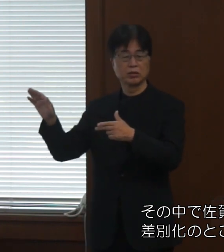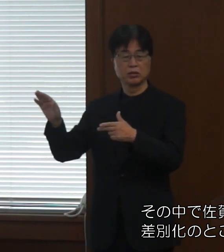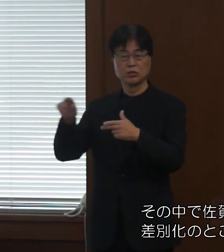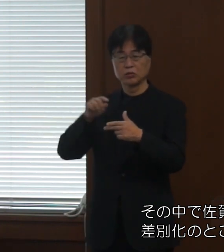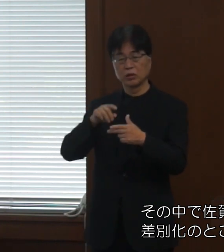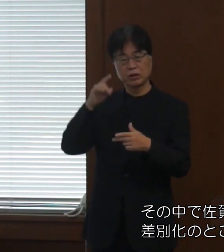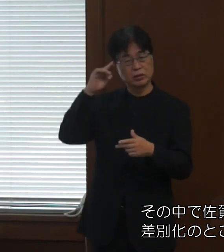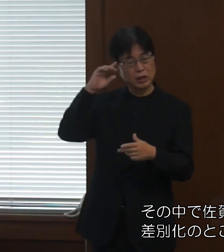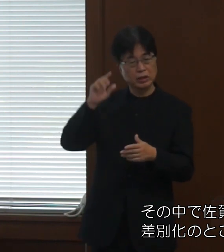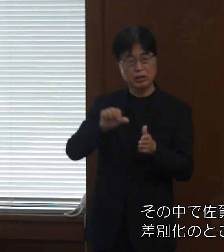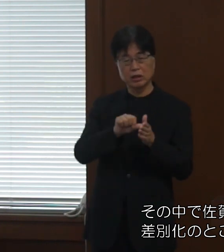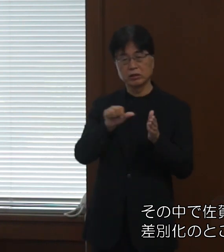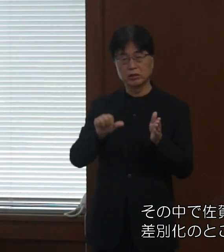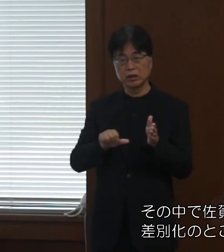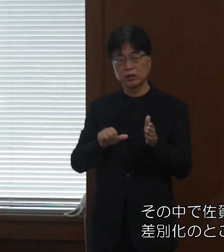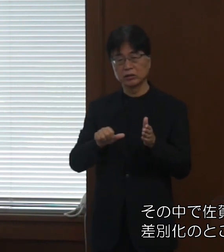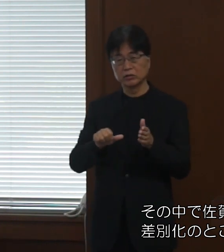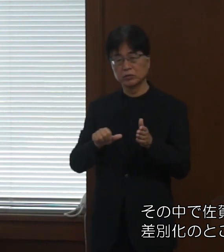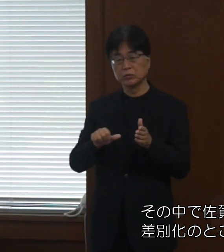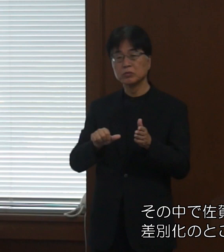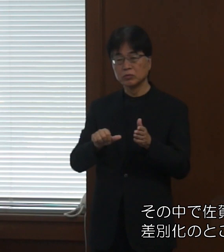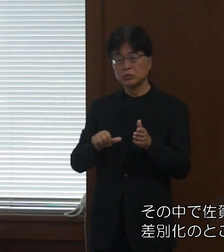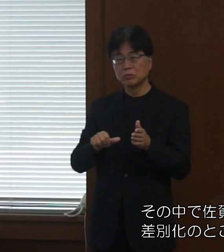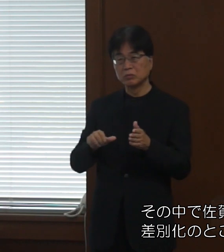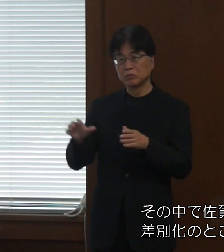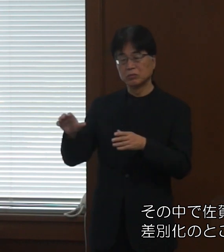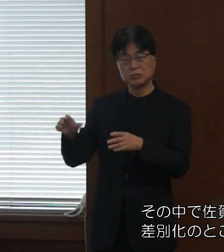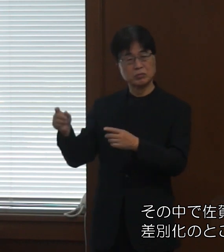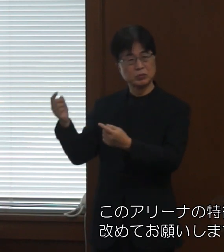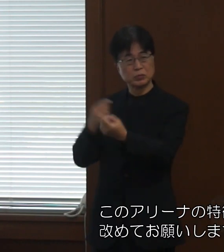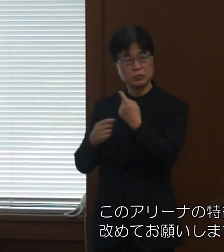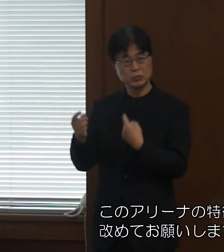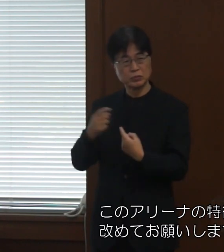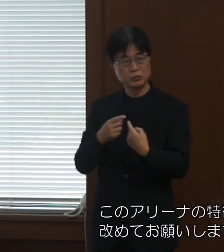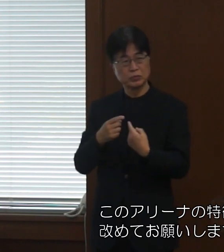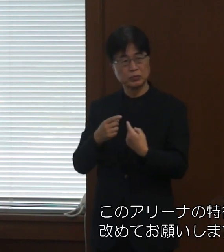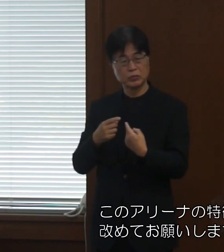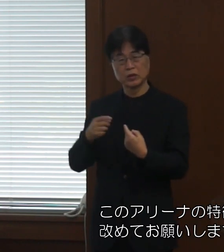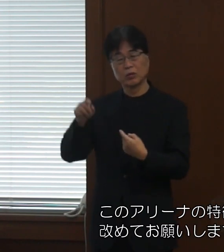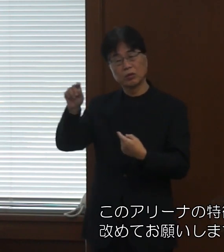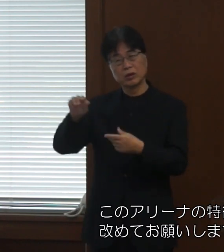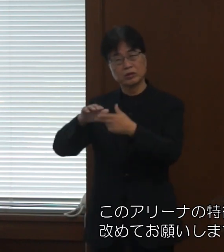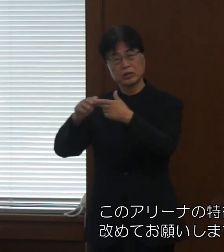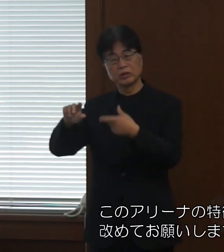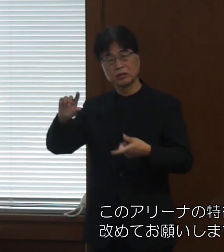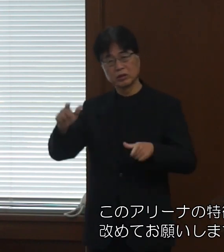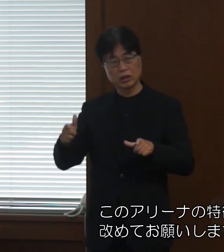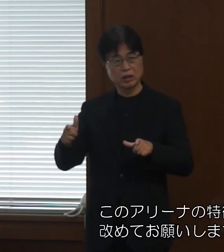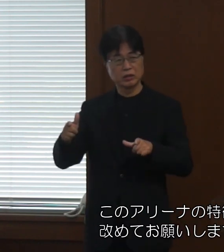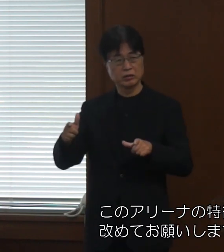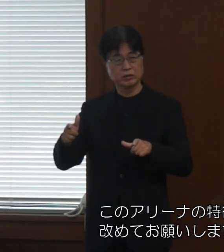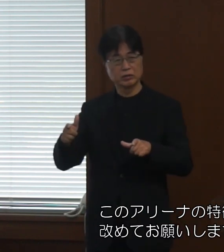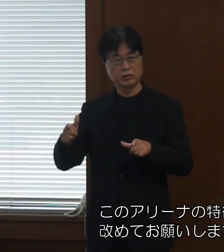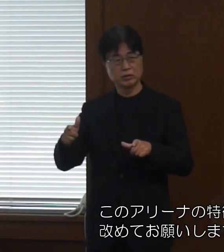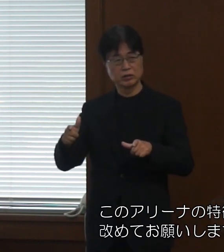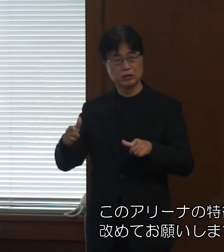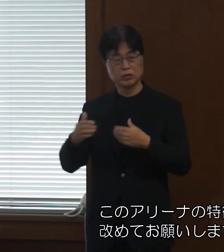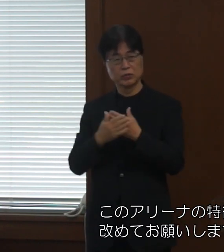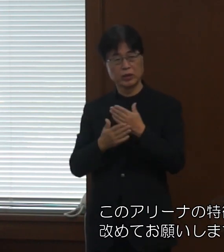佐賀に来てもらうという差別化もそれで言うとこのアリーナの